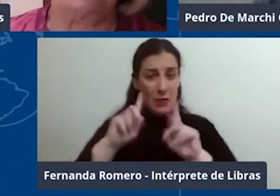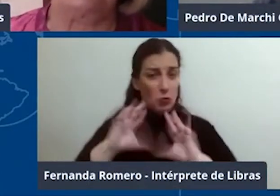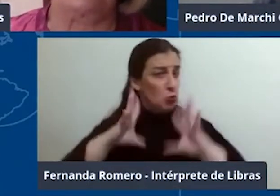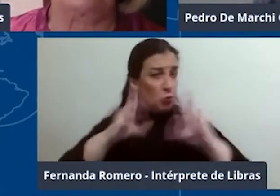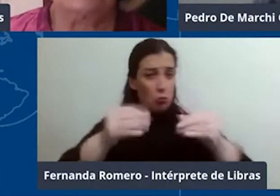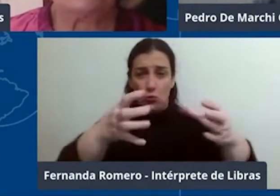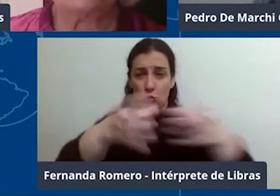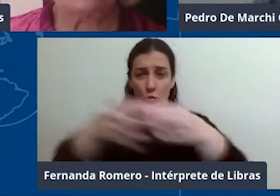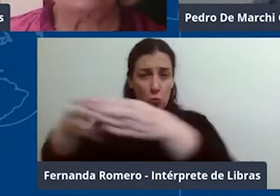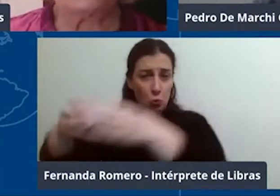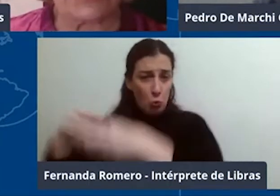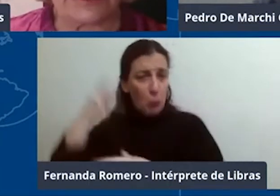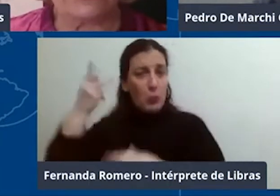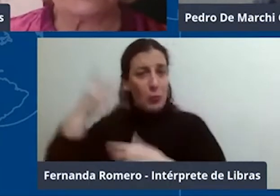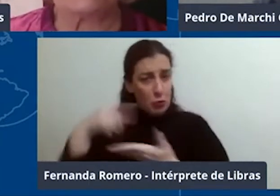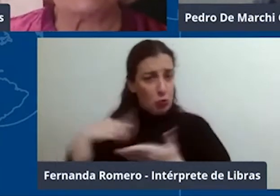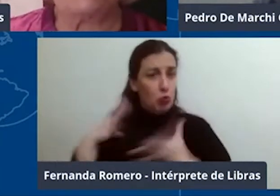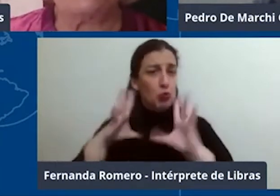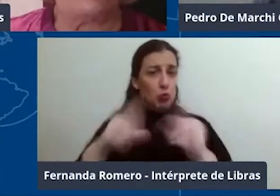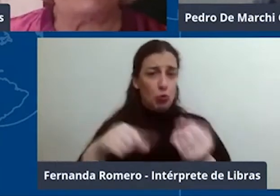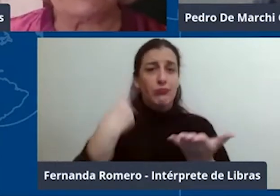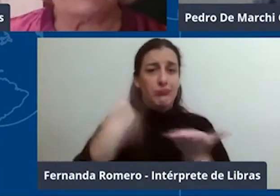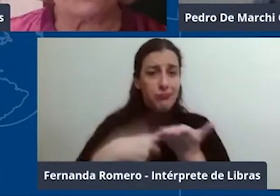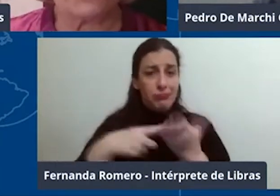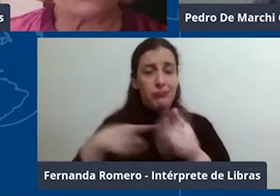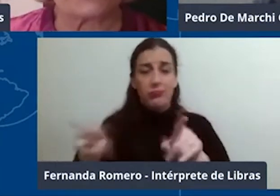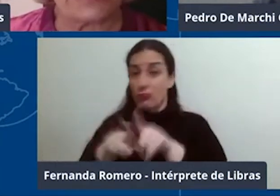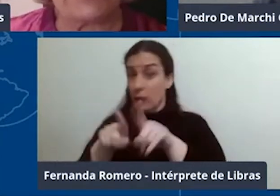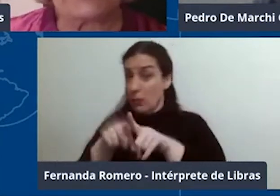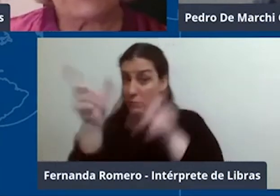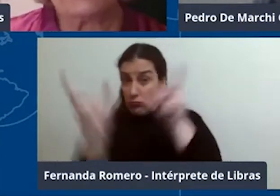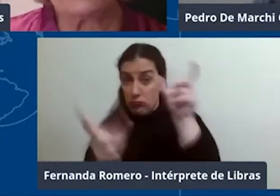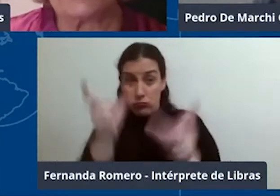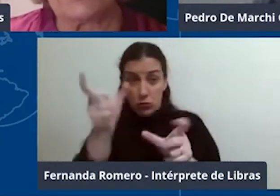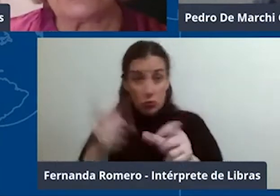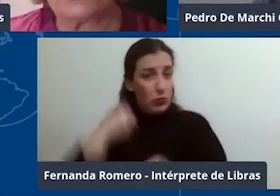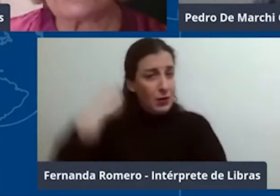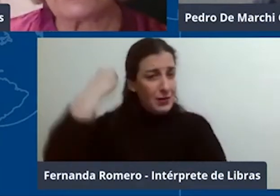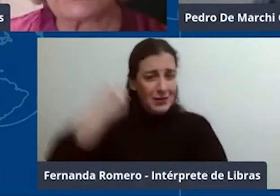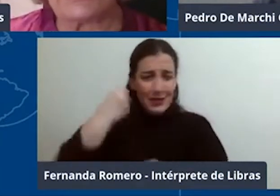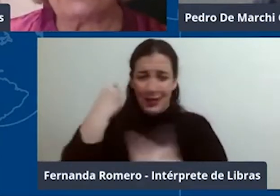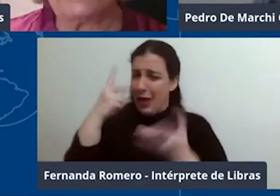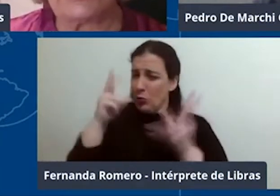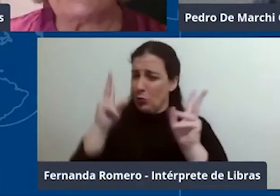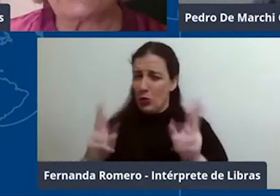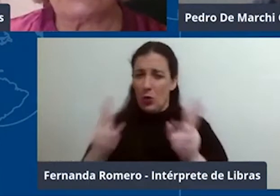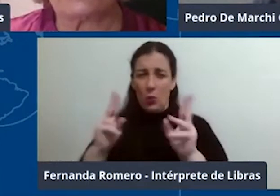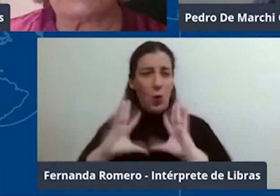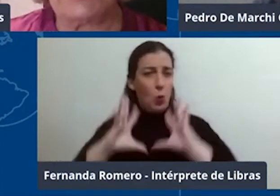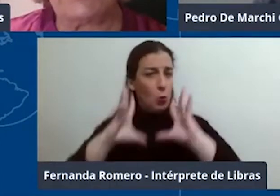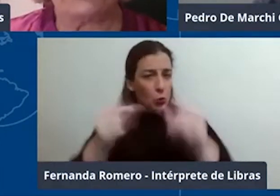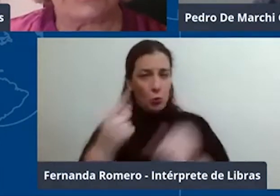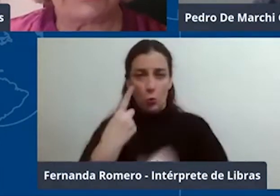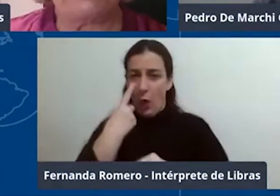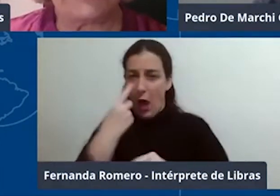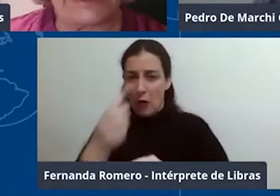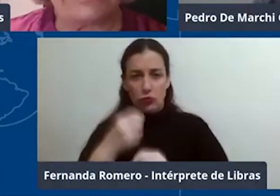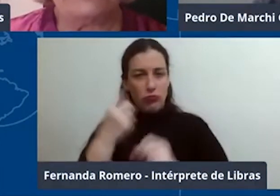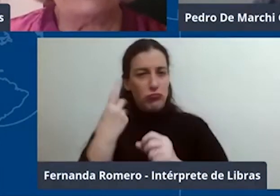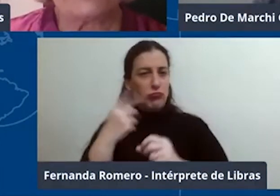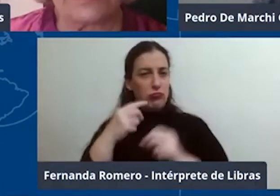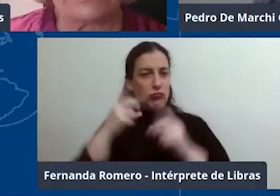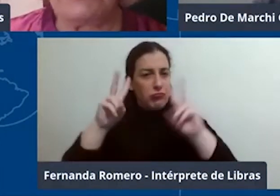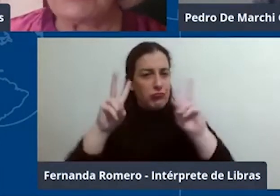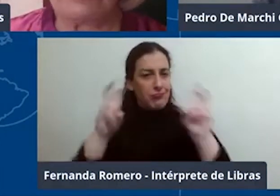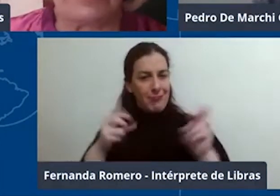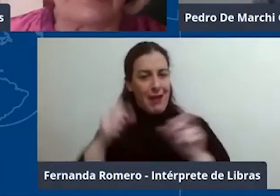Z ali dentro. Então, e os senadores da mesma forma, então todos os temas de interesse do nosso Estado, eles estão trabalhando. A